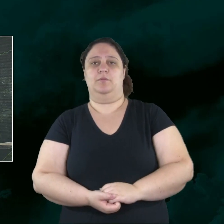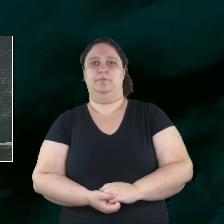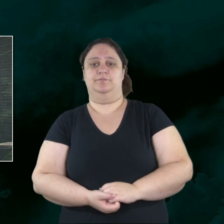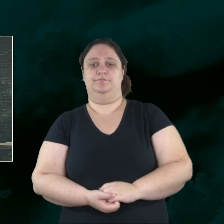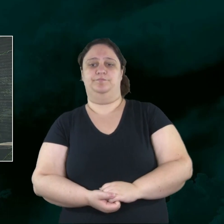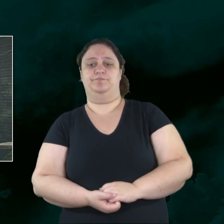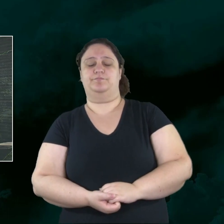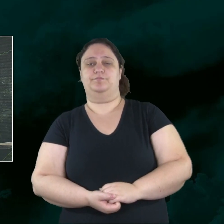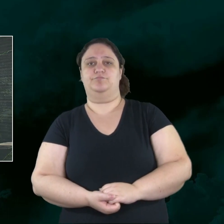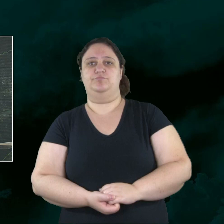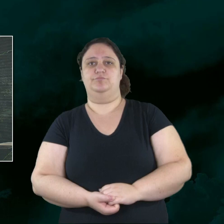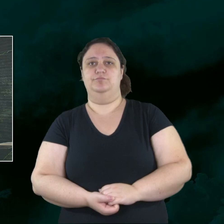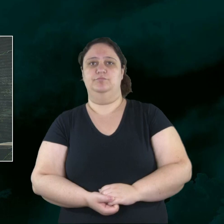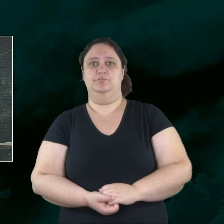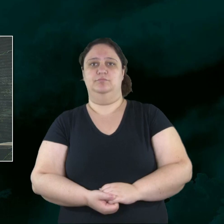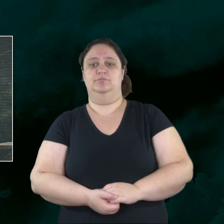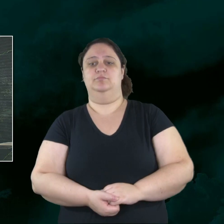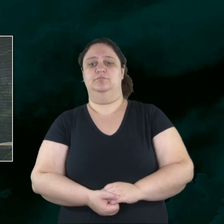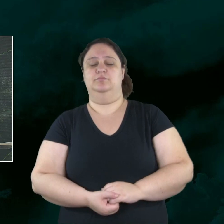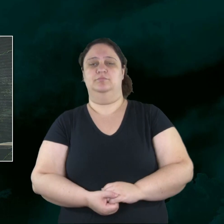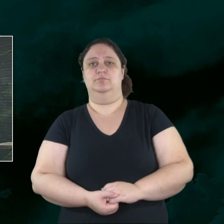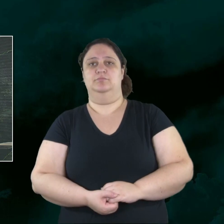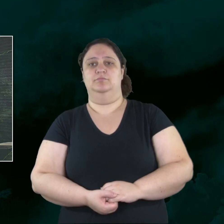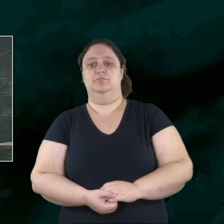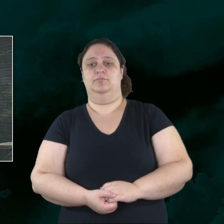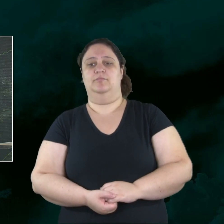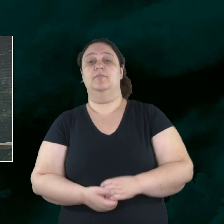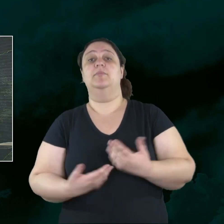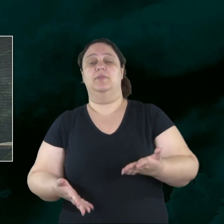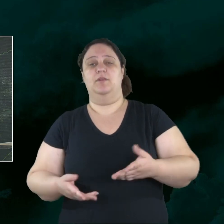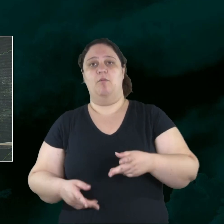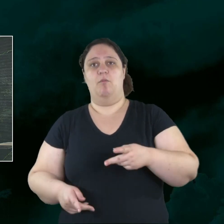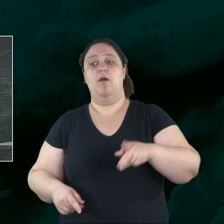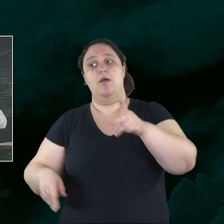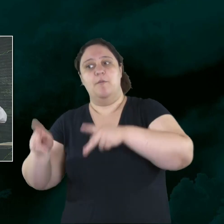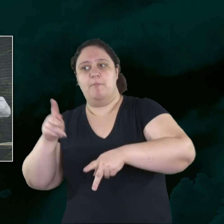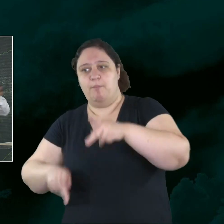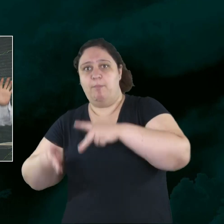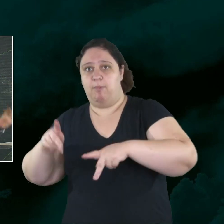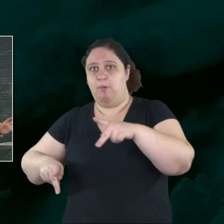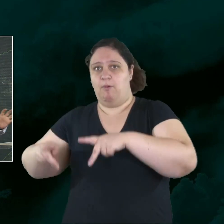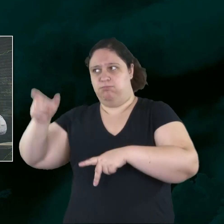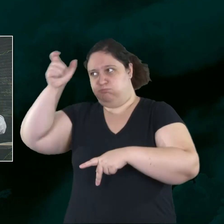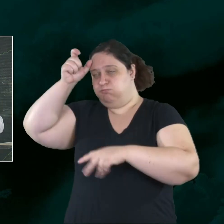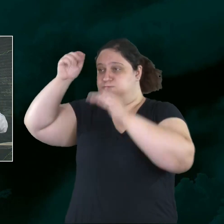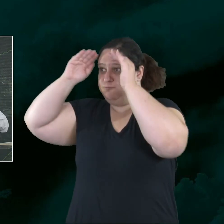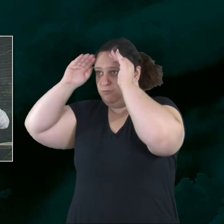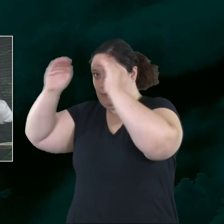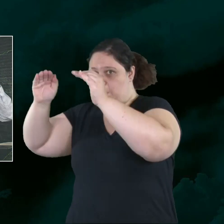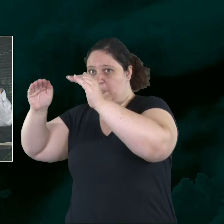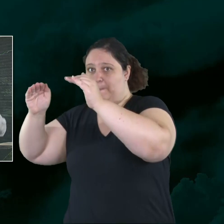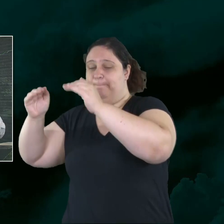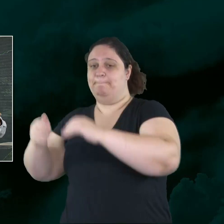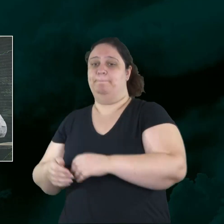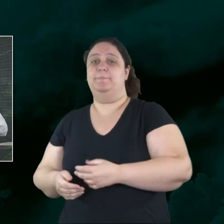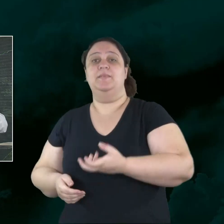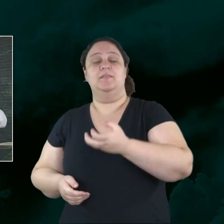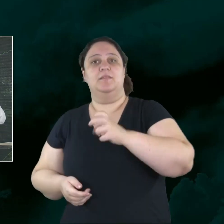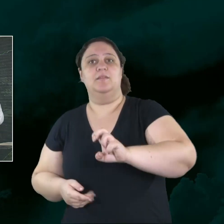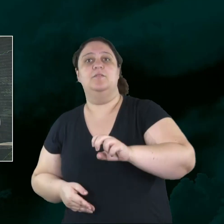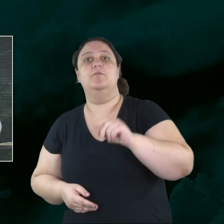essas nações, né, que seguem a Satanás querem sacudir deles. Quer dizer, eles não